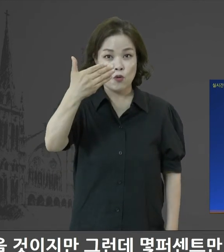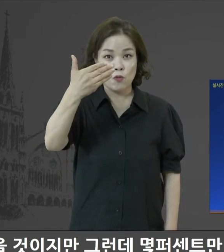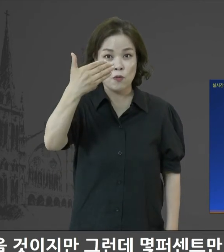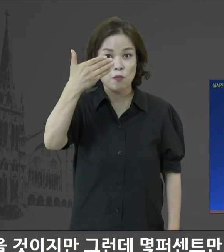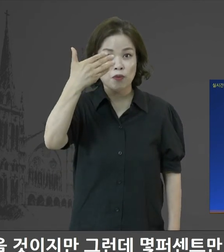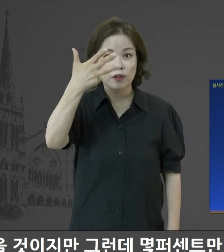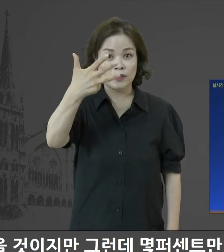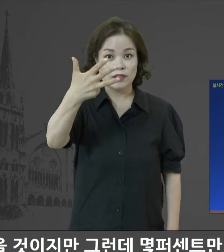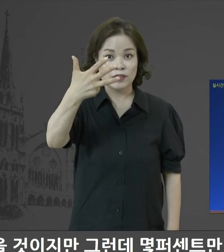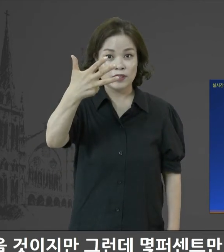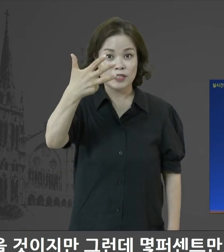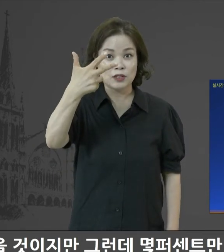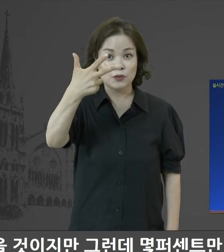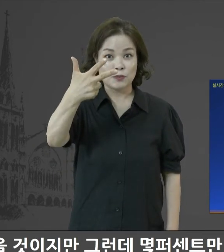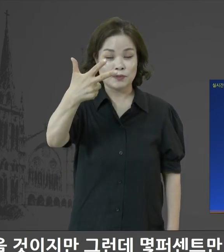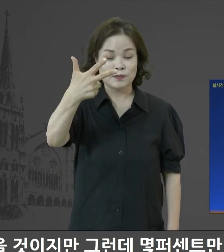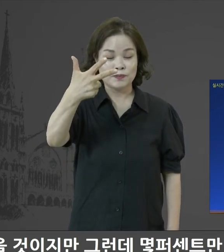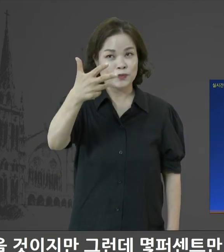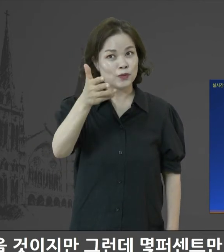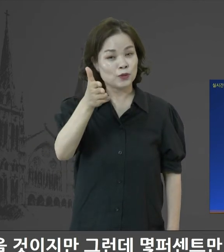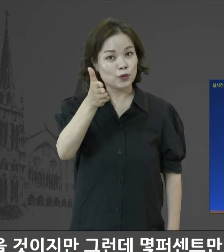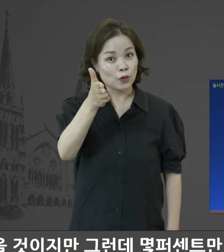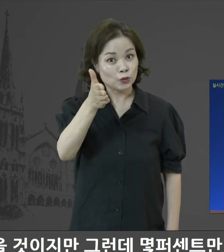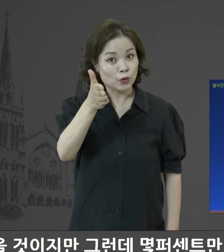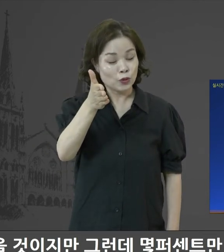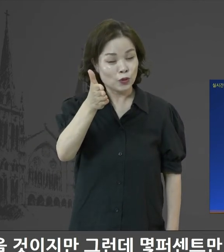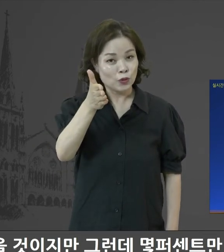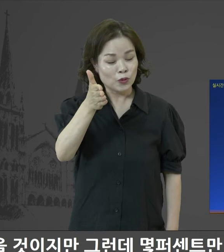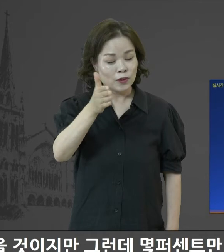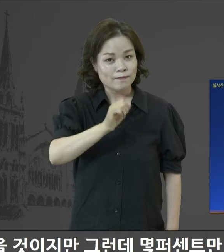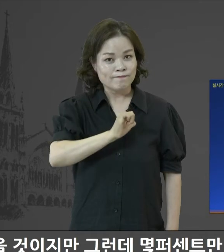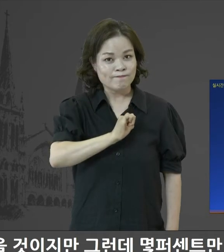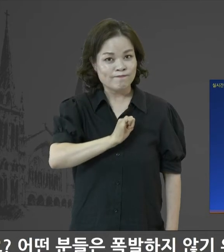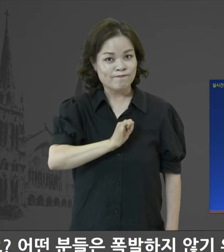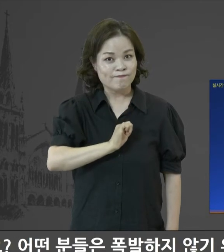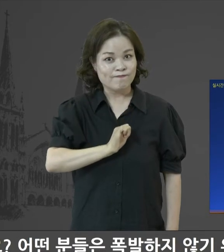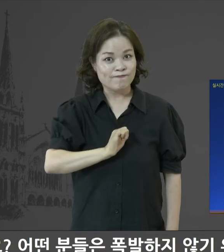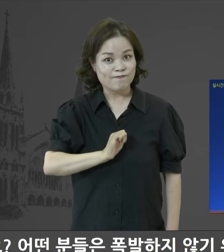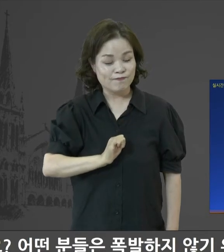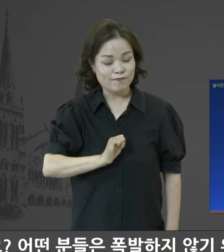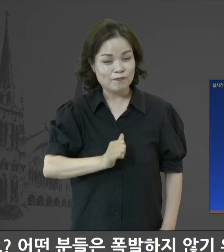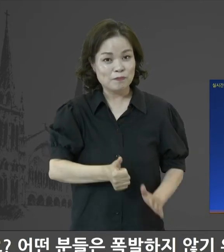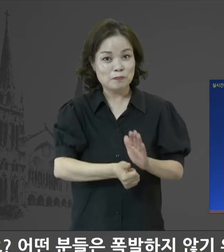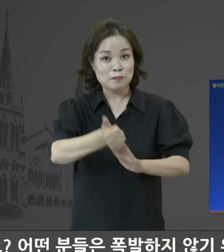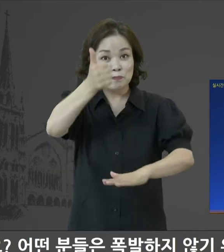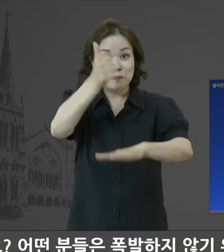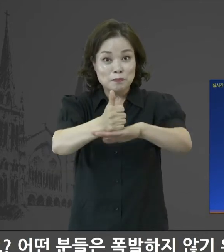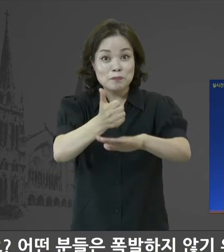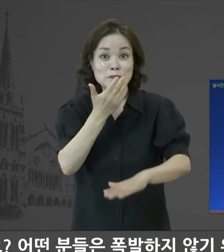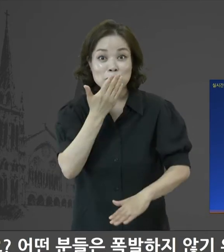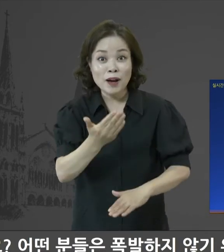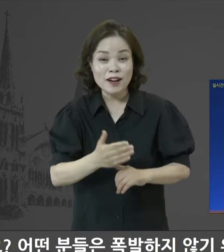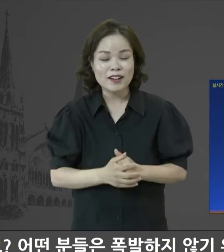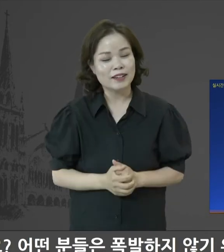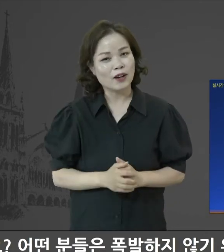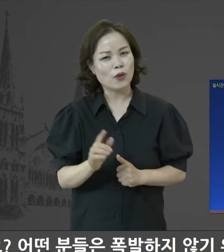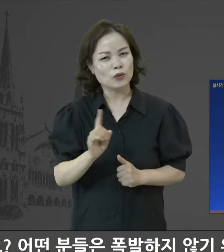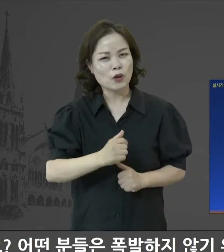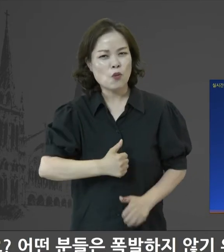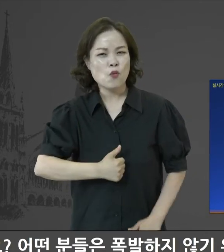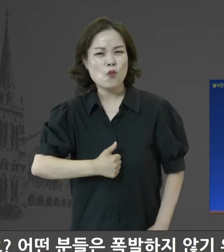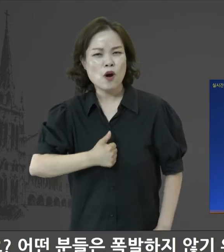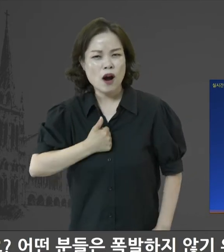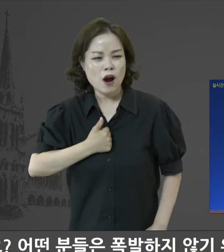9, 8, 7쯤 여기까지만 버텨도 성공적이다, 그렇게 얘기를 합니다. 어떤 분은